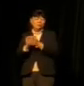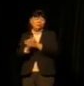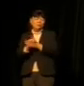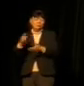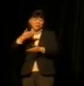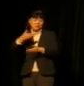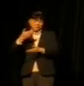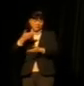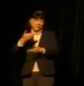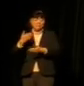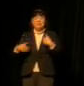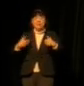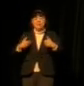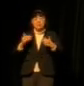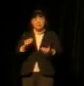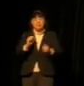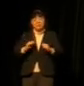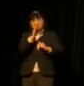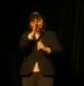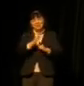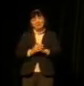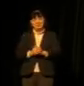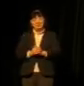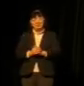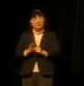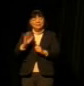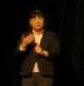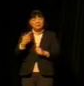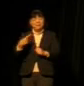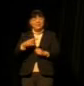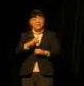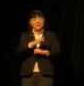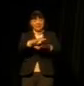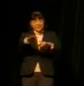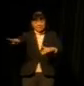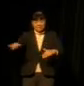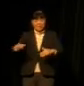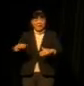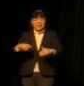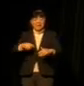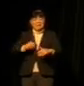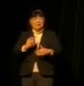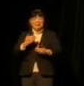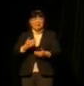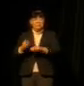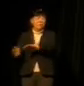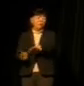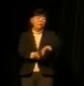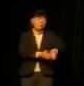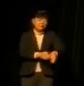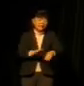う楽しめることをしてください。でもですね、先生方は気が張っていて自分のことが二の次だったん